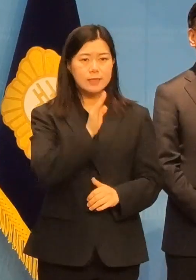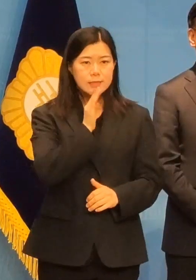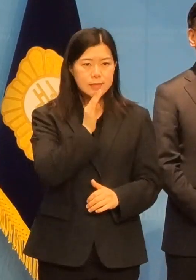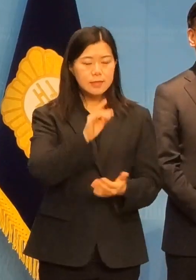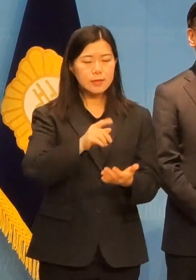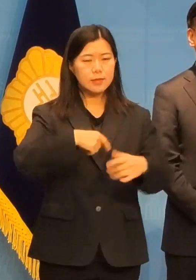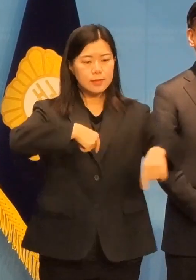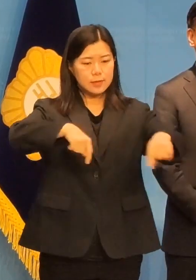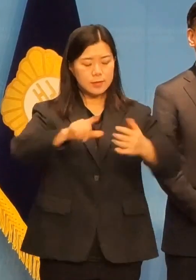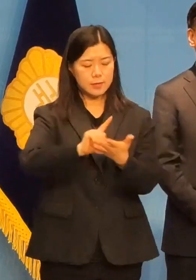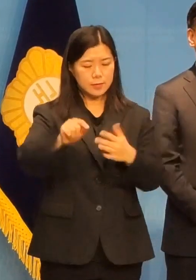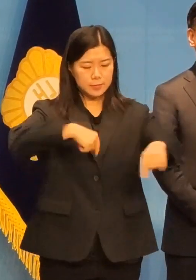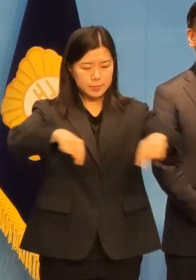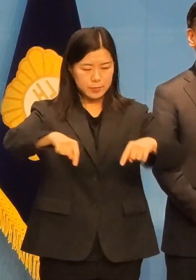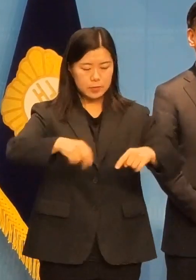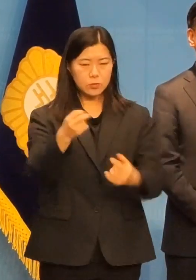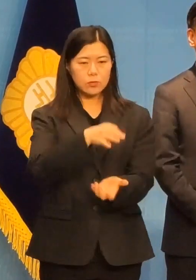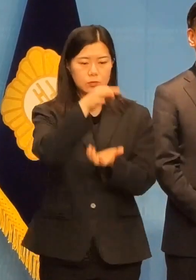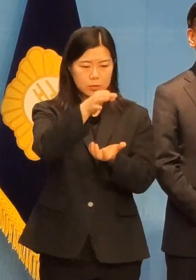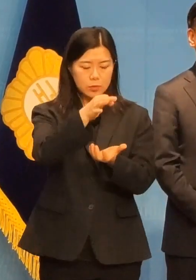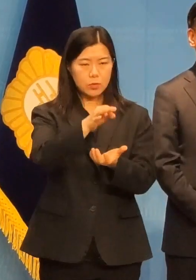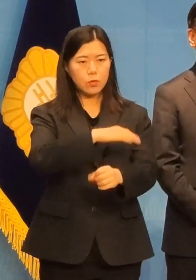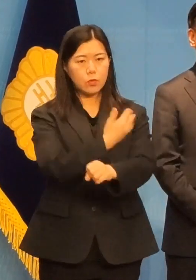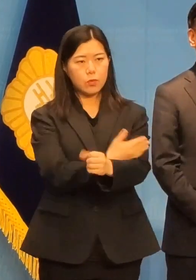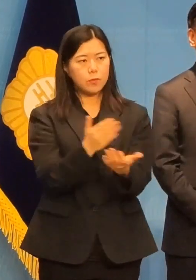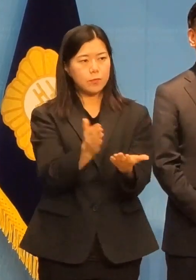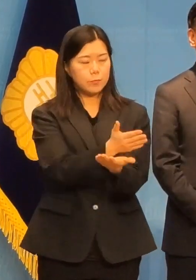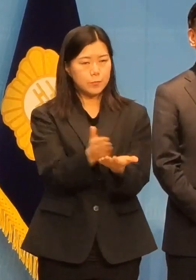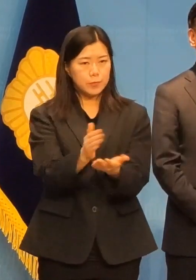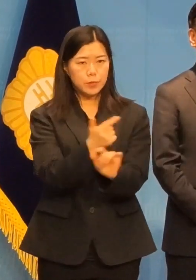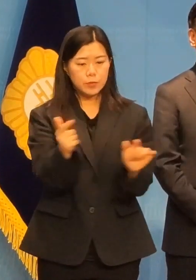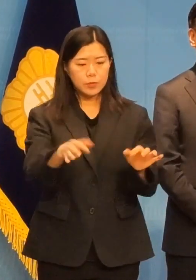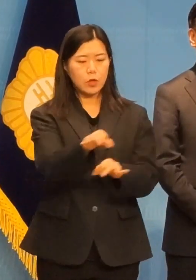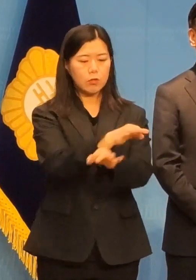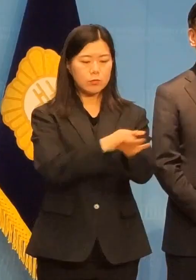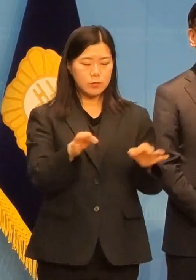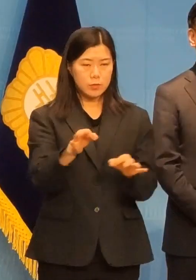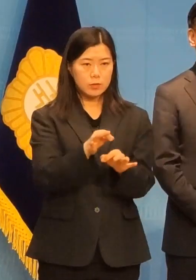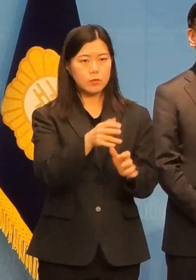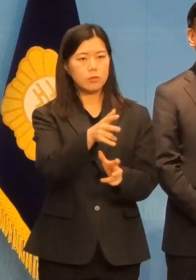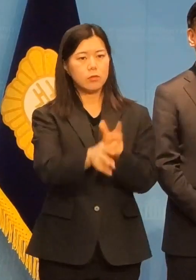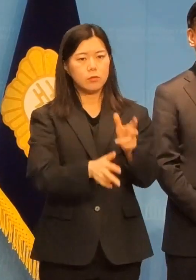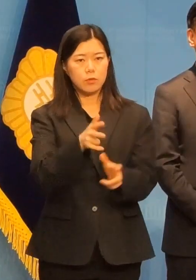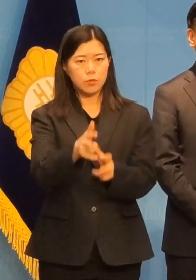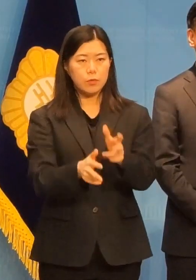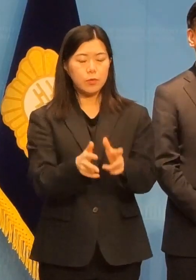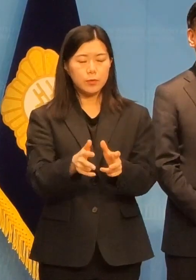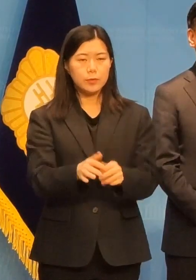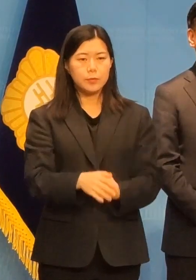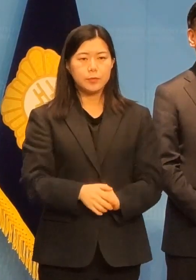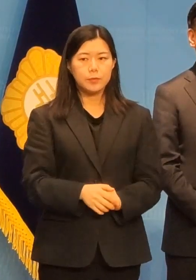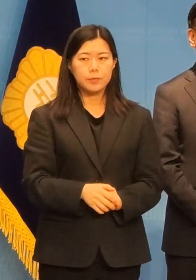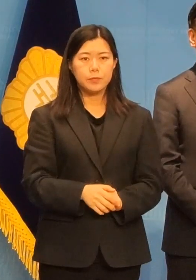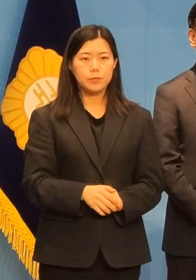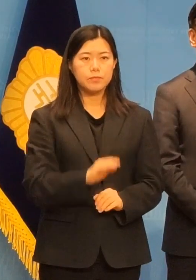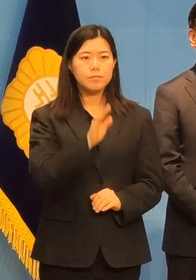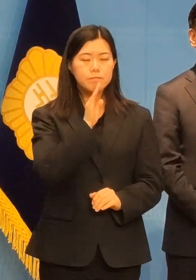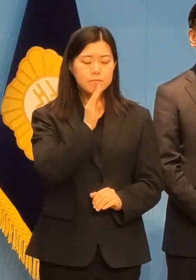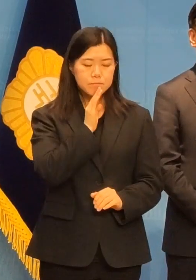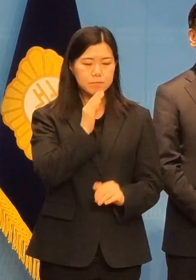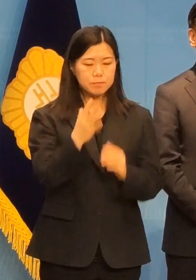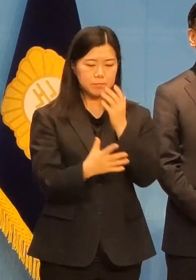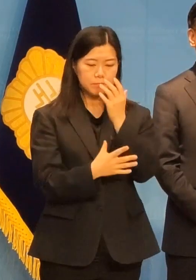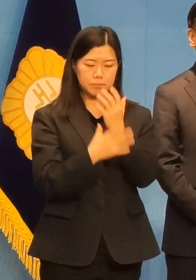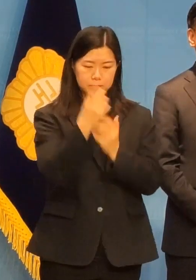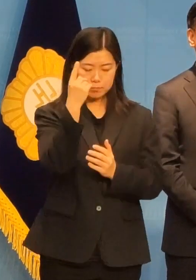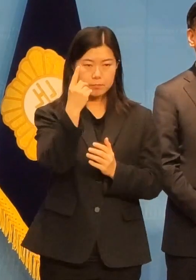분권, 재정 분권까지 이 경제적, 산업적, 실질적 통합된